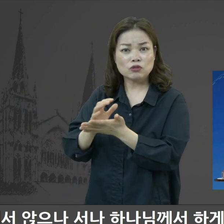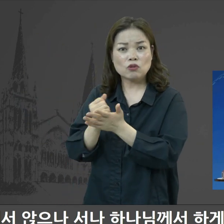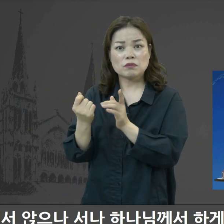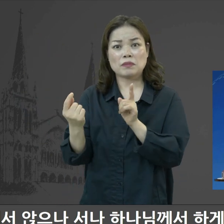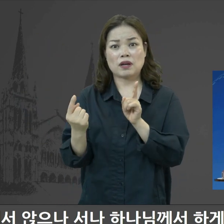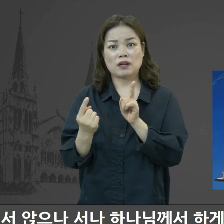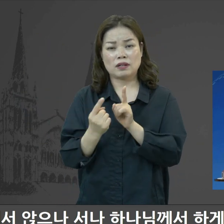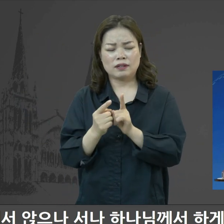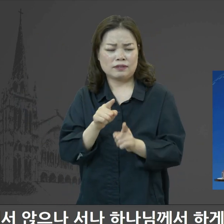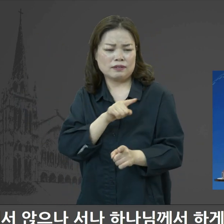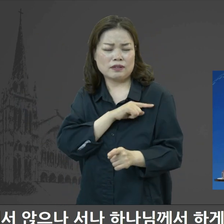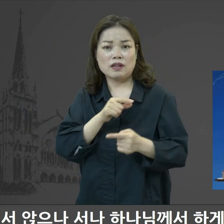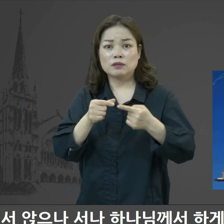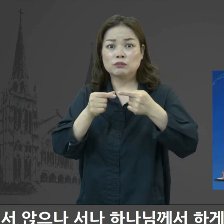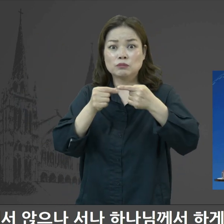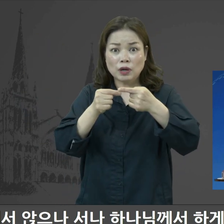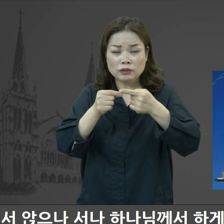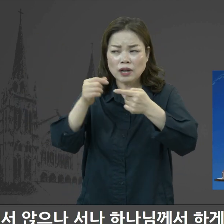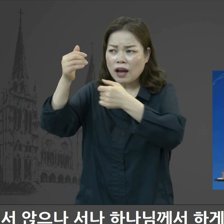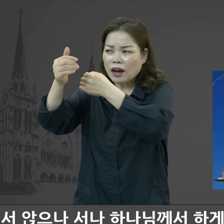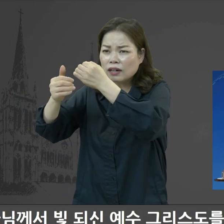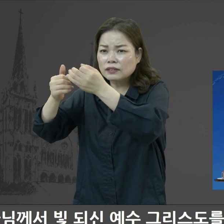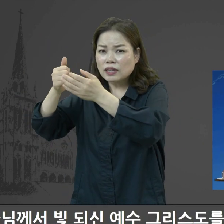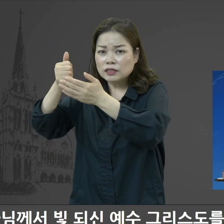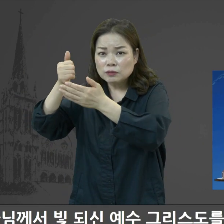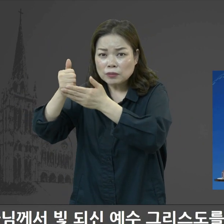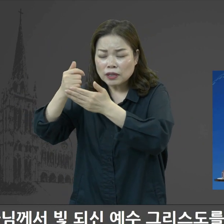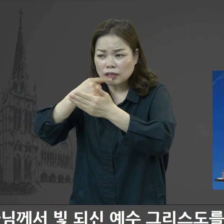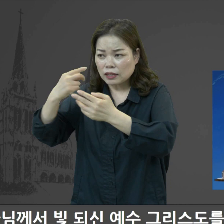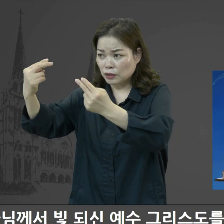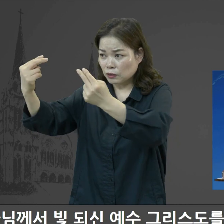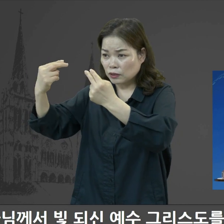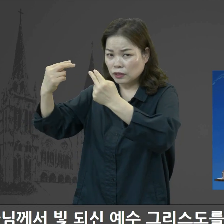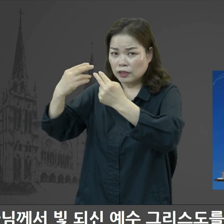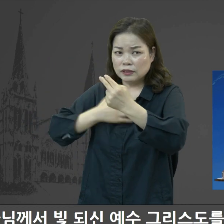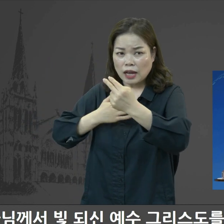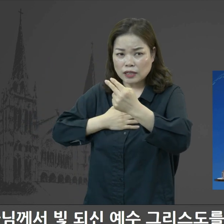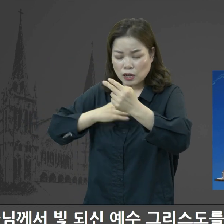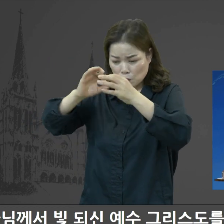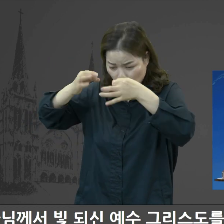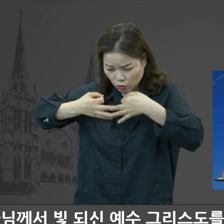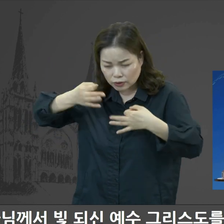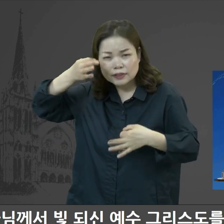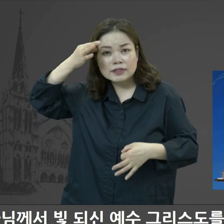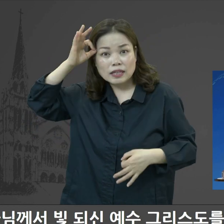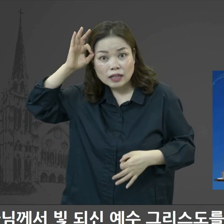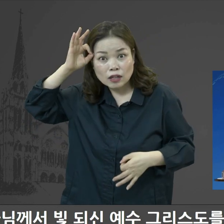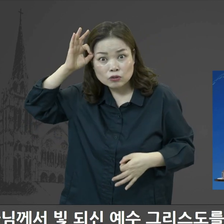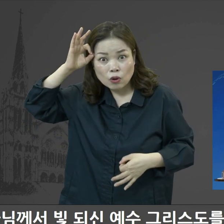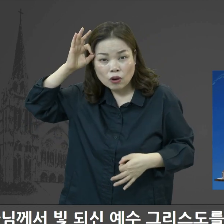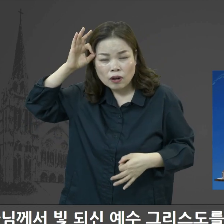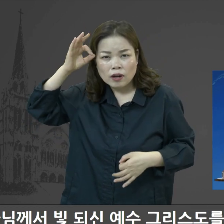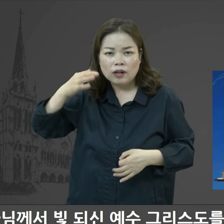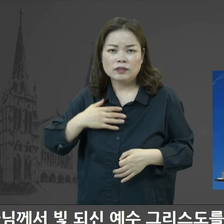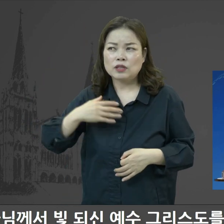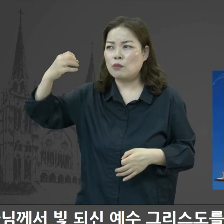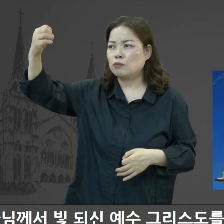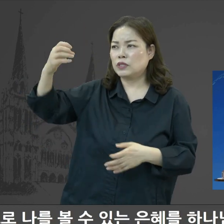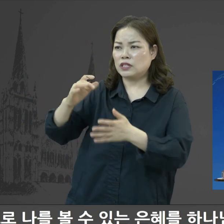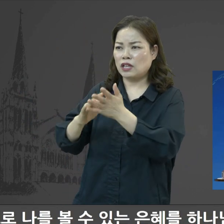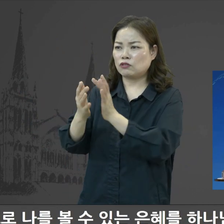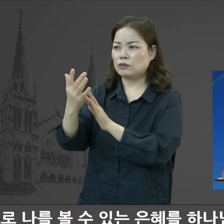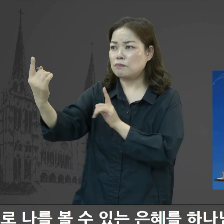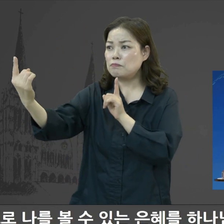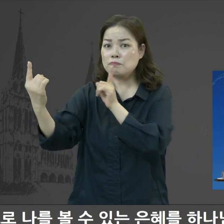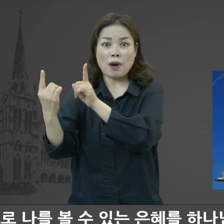만나면 제일 먼저 하나님의 눈으로 나를 볼 수 있는 은혜를 하나님이 주세요. 그래서 빛 대신